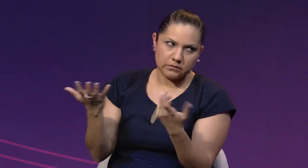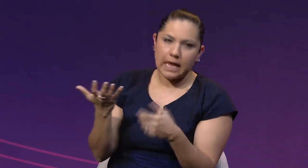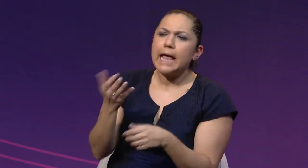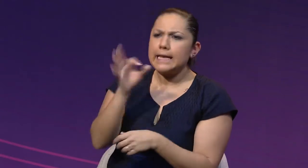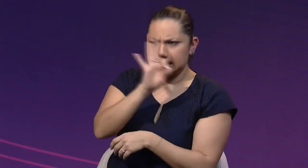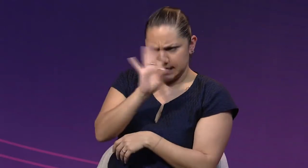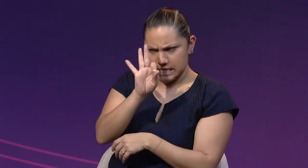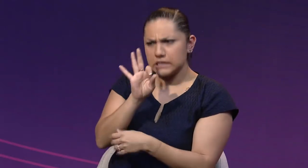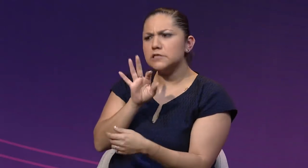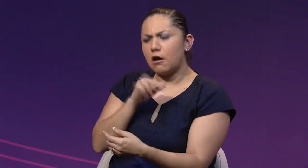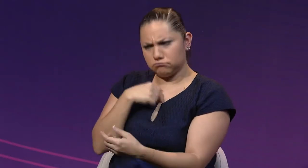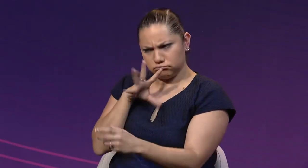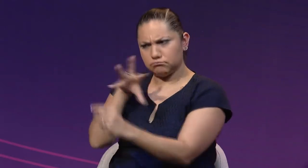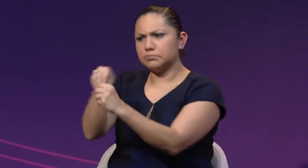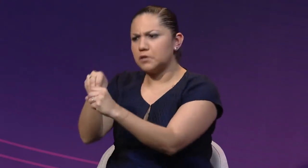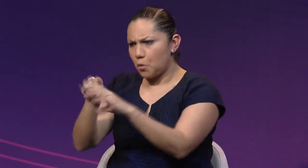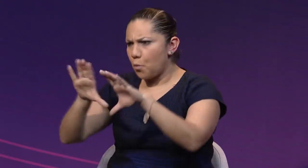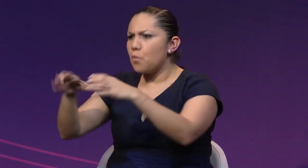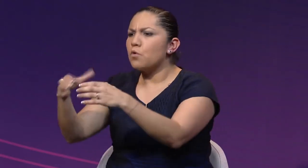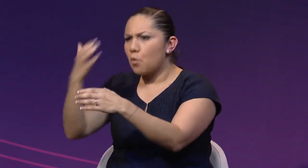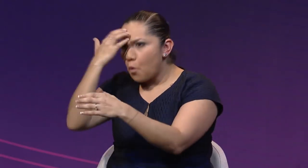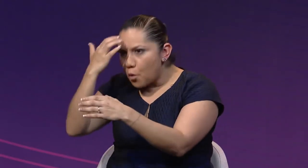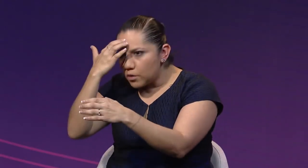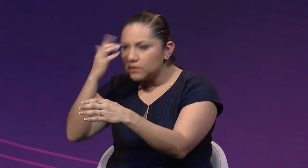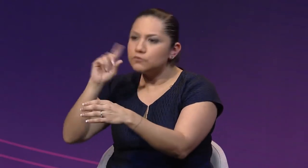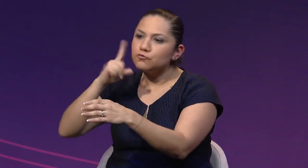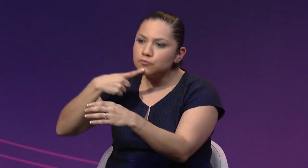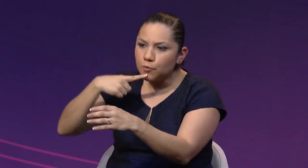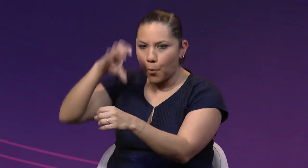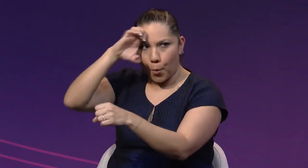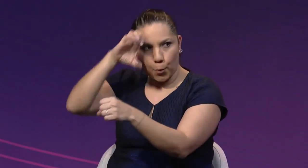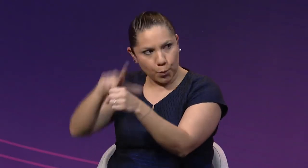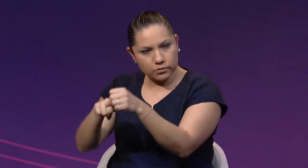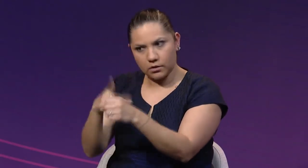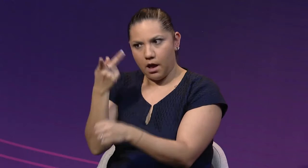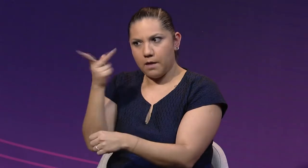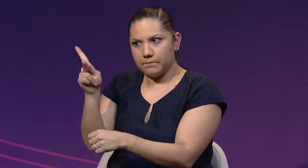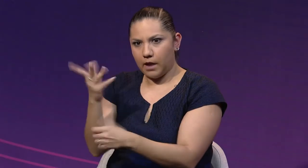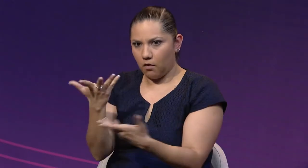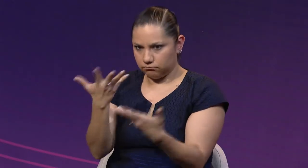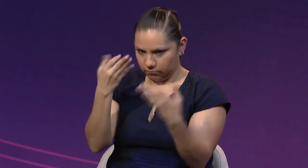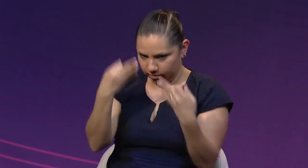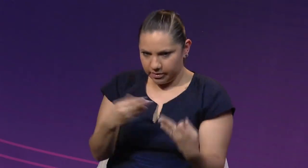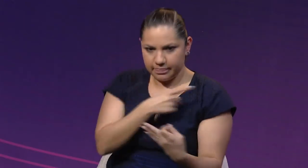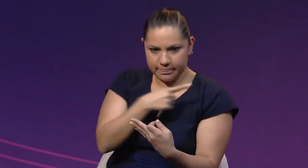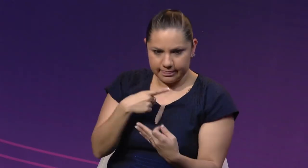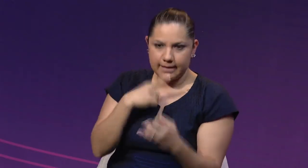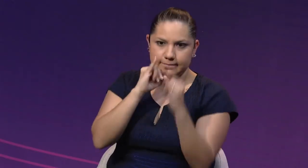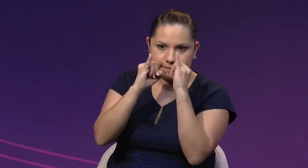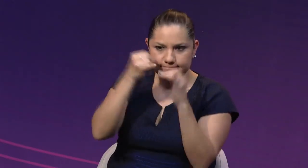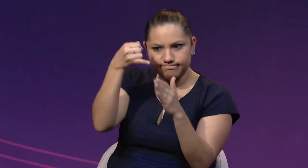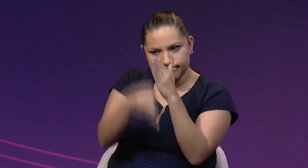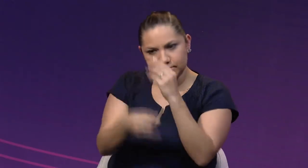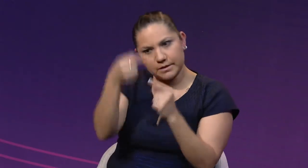padres sordos piensan que con saber la lengua de señas es suficiente requisito para interpretarles. Pero lo cierto es